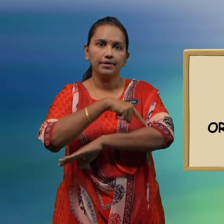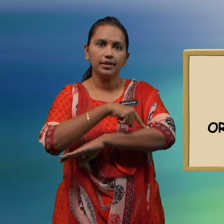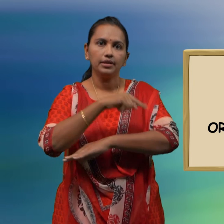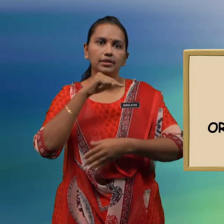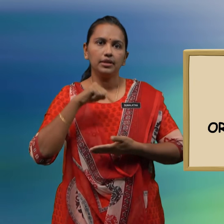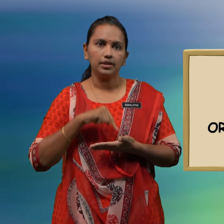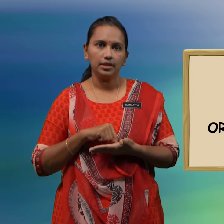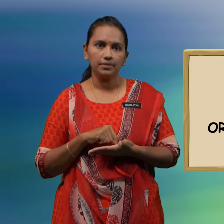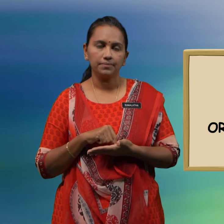hari ini,